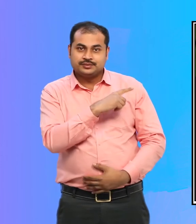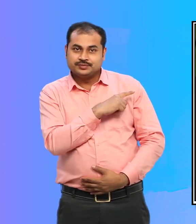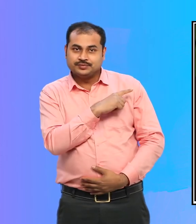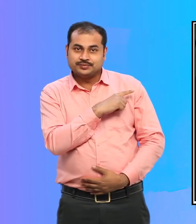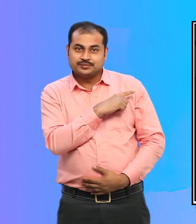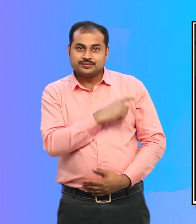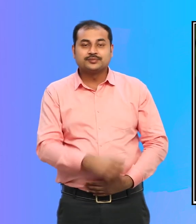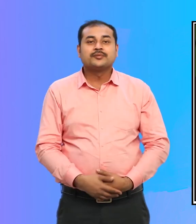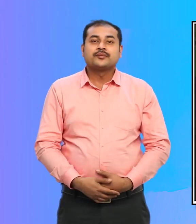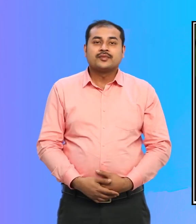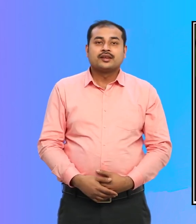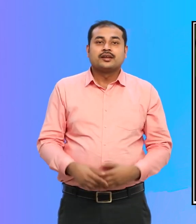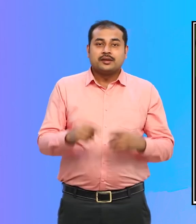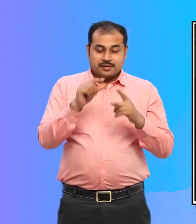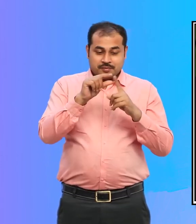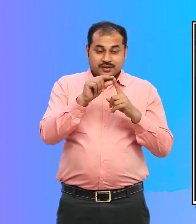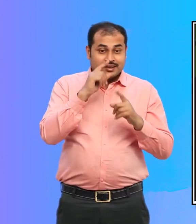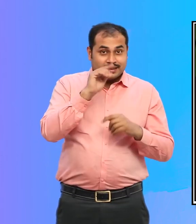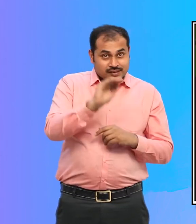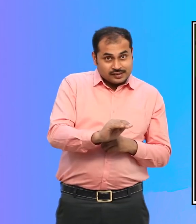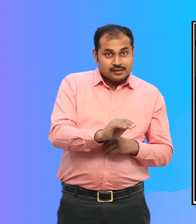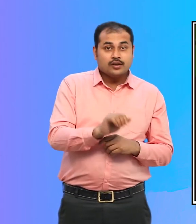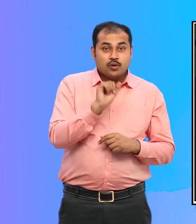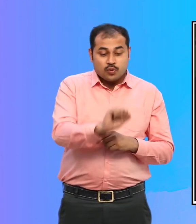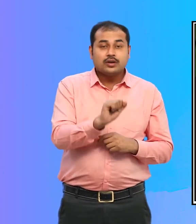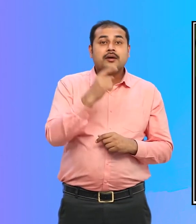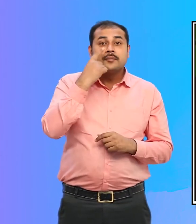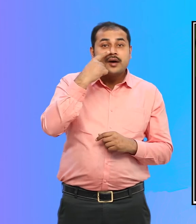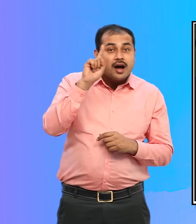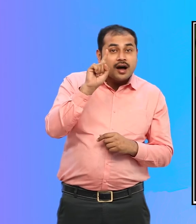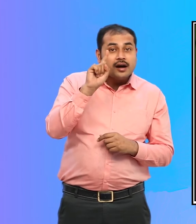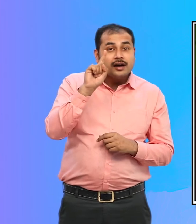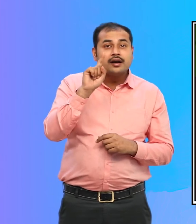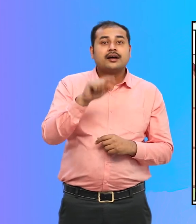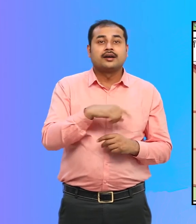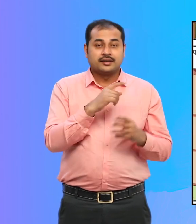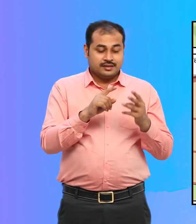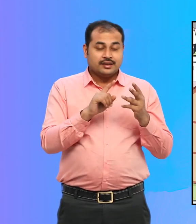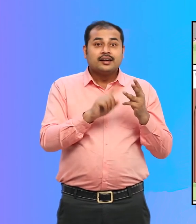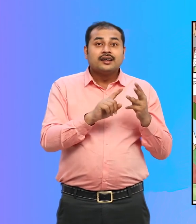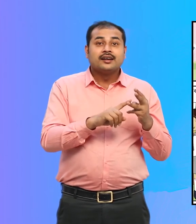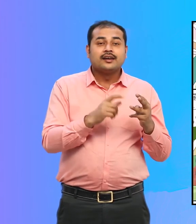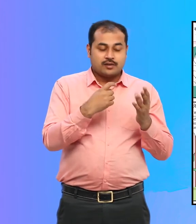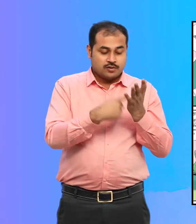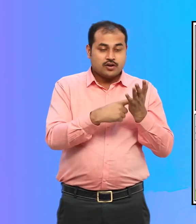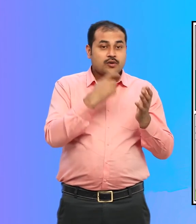चित्र में कि प्रिया मम्मी और रोहन आपस में